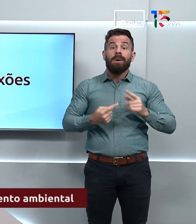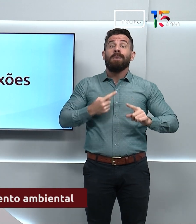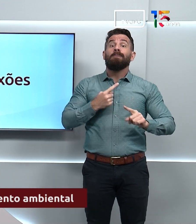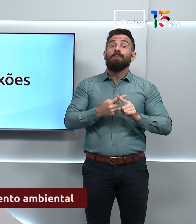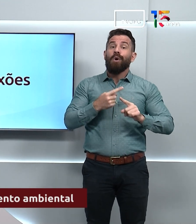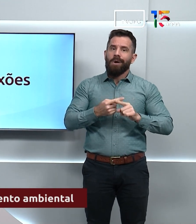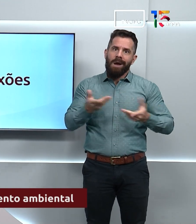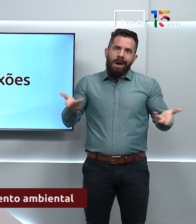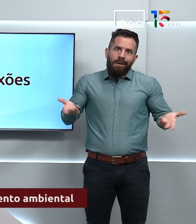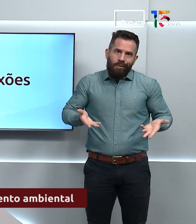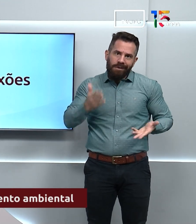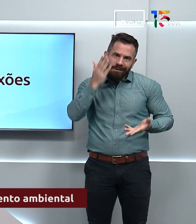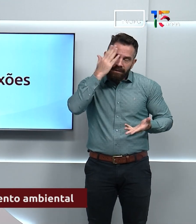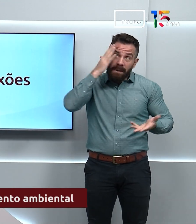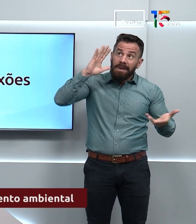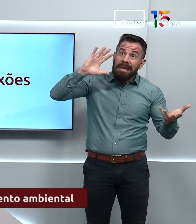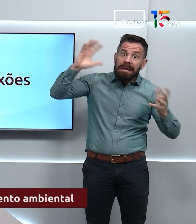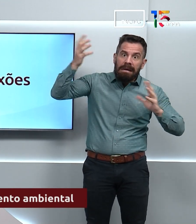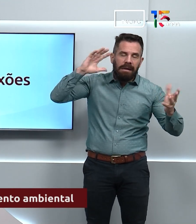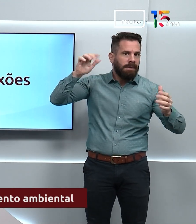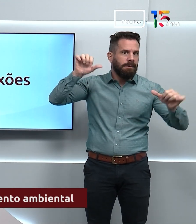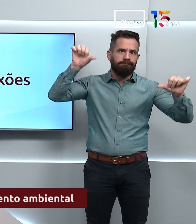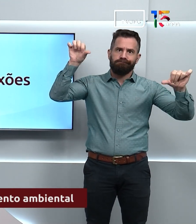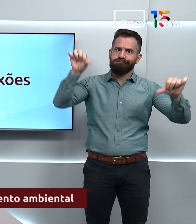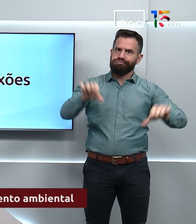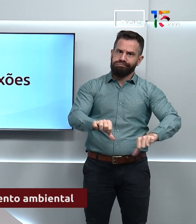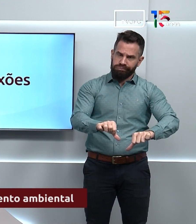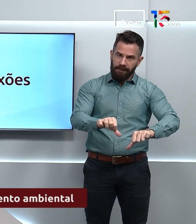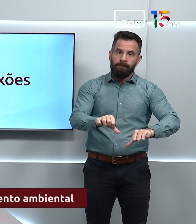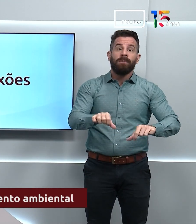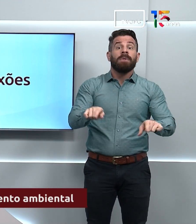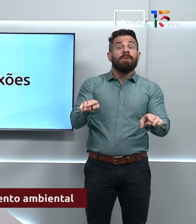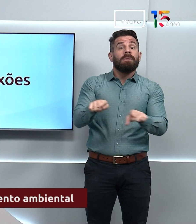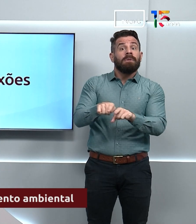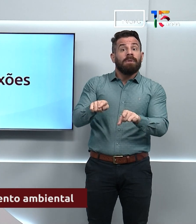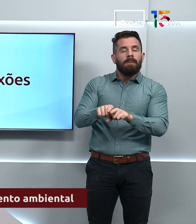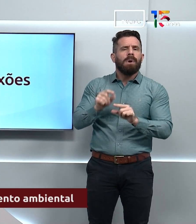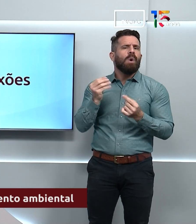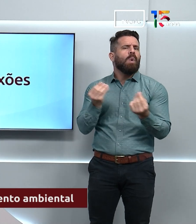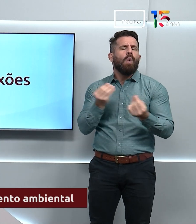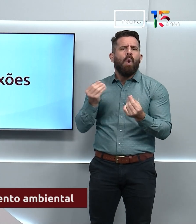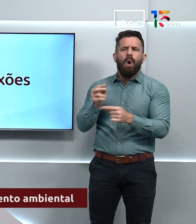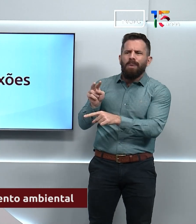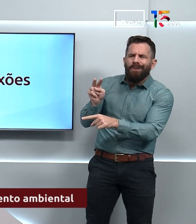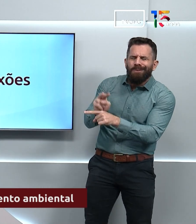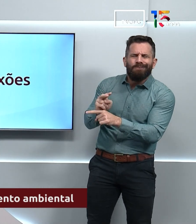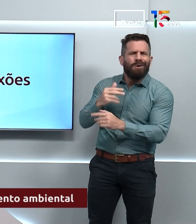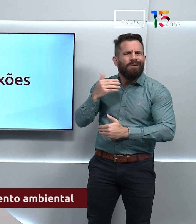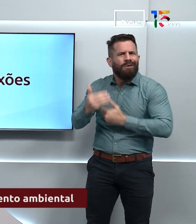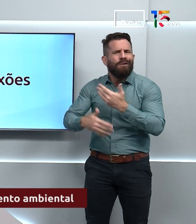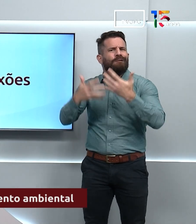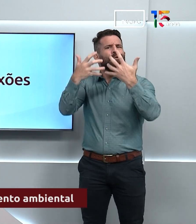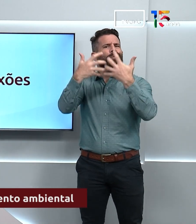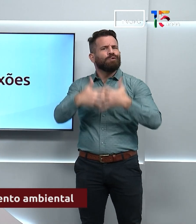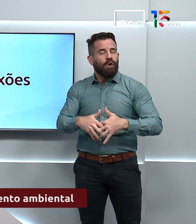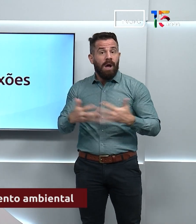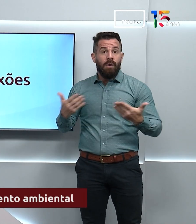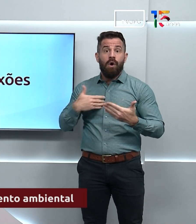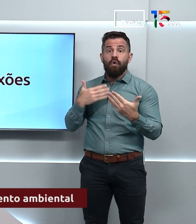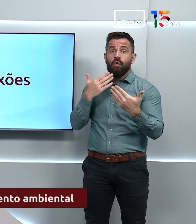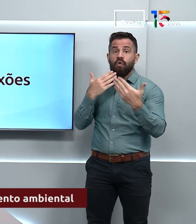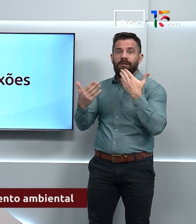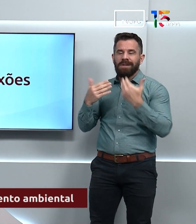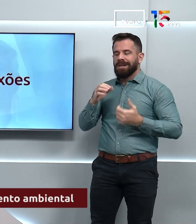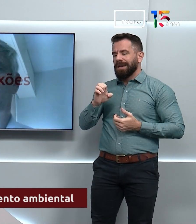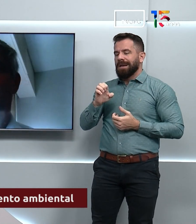intensificação das mudanças climáticas. E para explicar como é que isso funciona, nós vamos conversar agora com o Carlos Eduardo